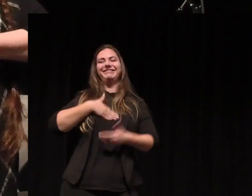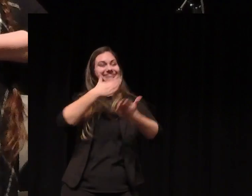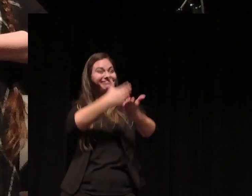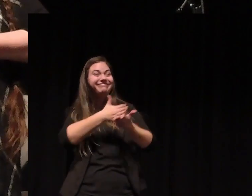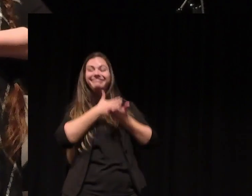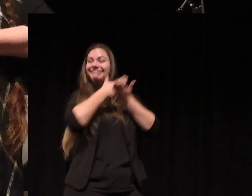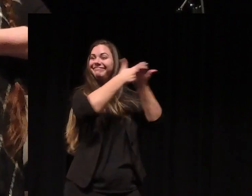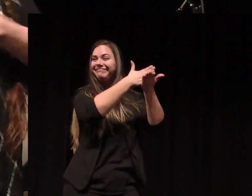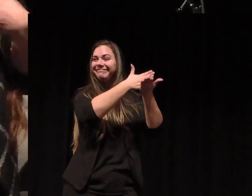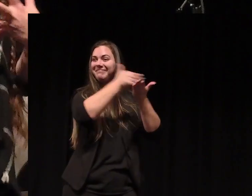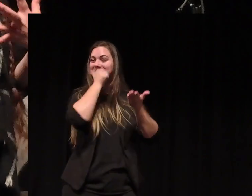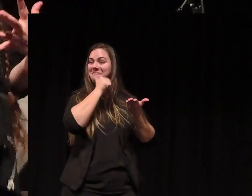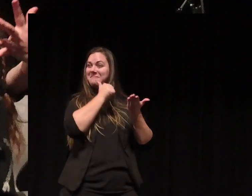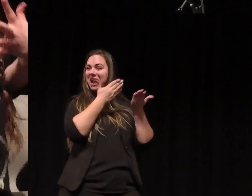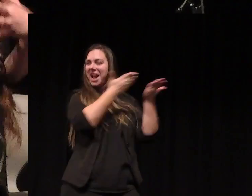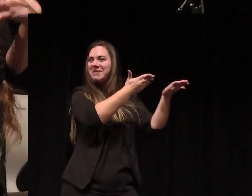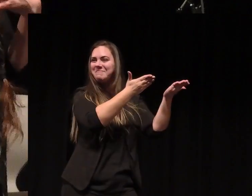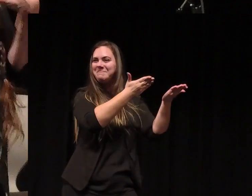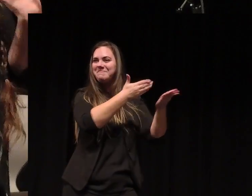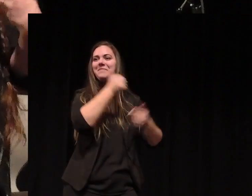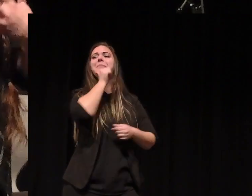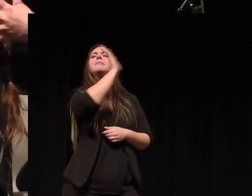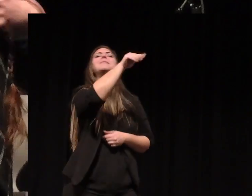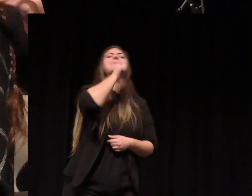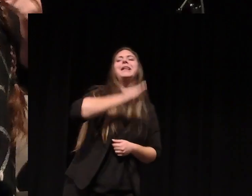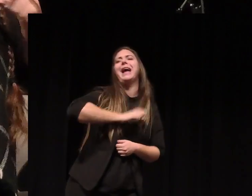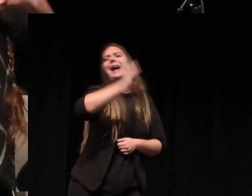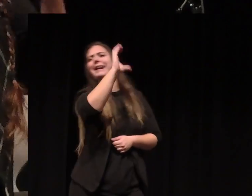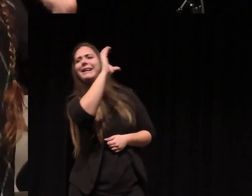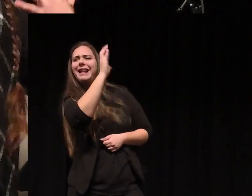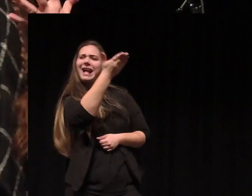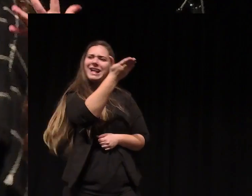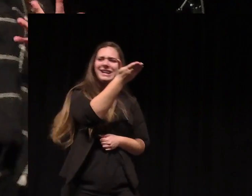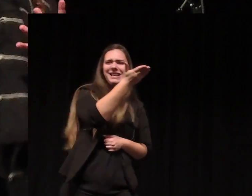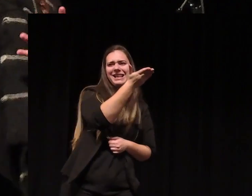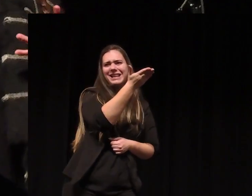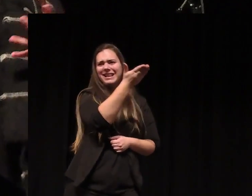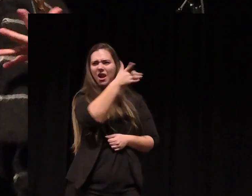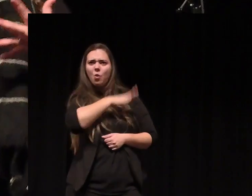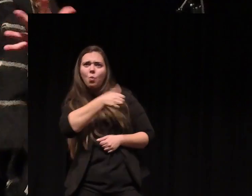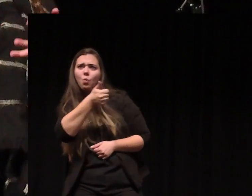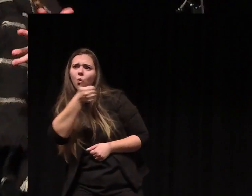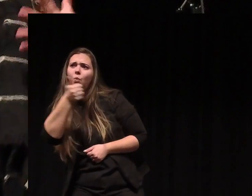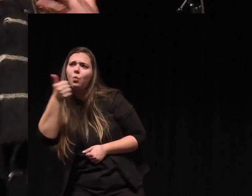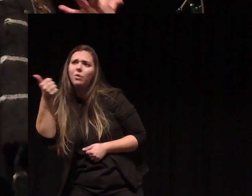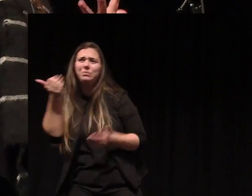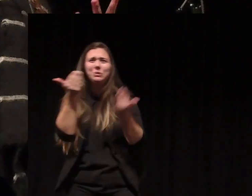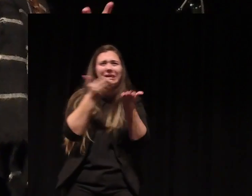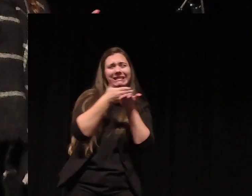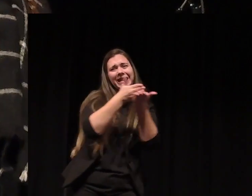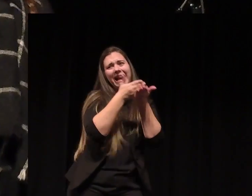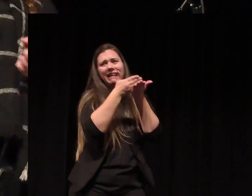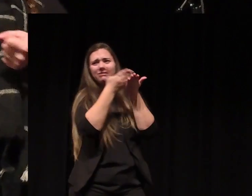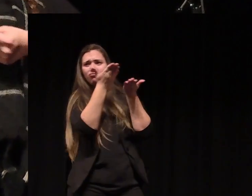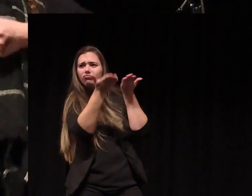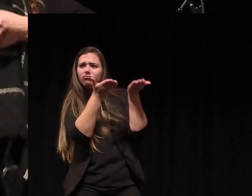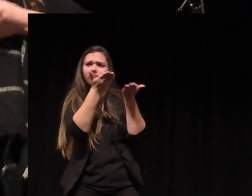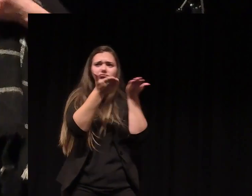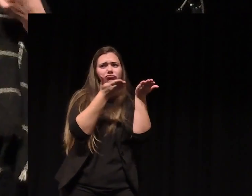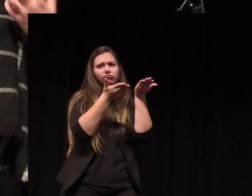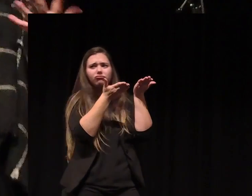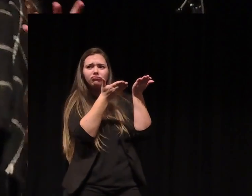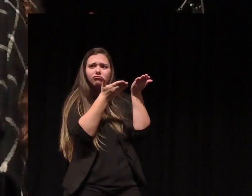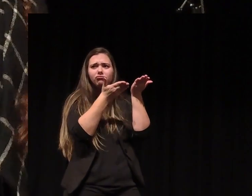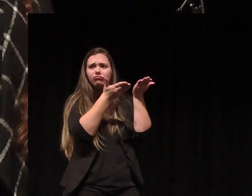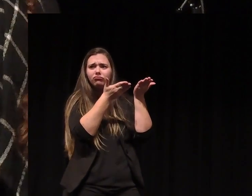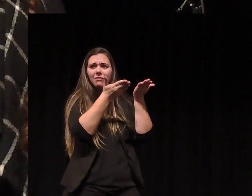lui dit « Madame Clara, est-ce qu'il y a autre chose que je peux faire pour vous avant que je parte? Est-ce qu'il y a un